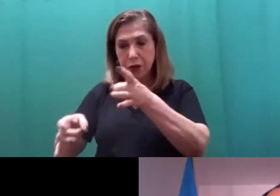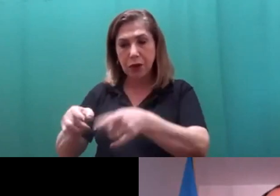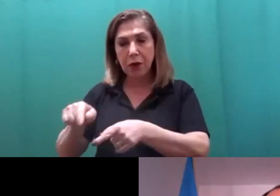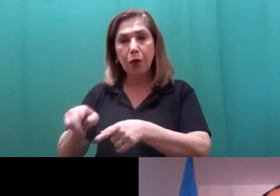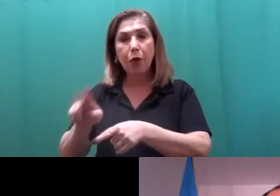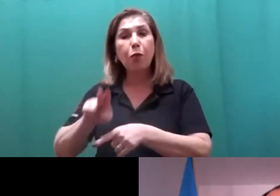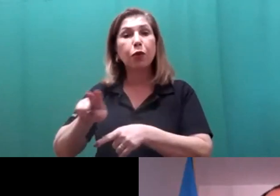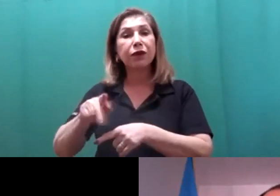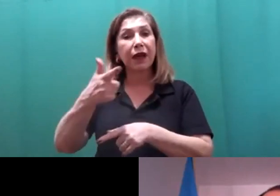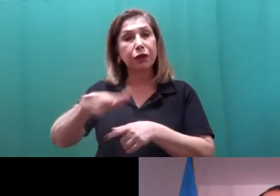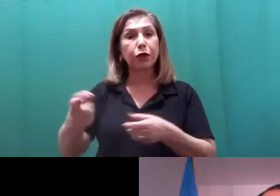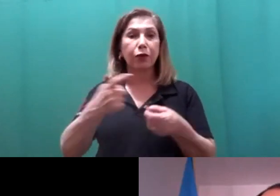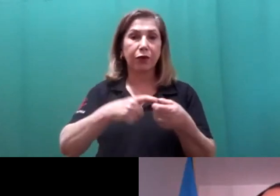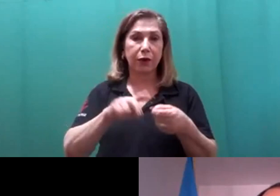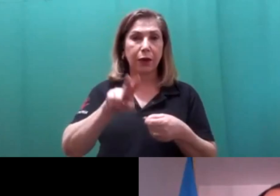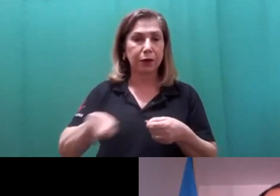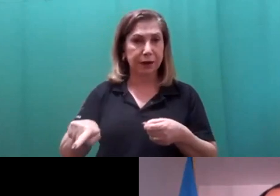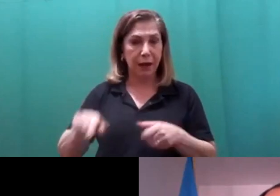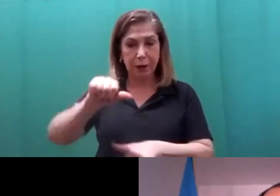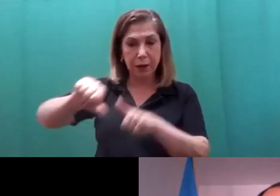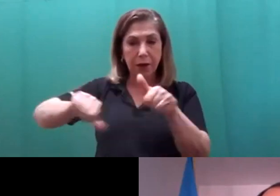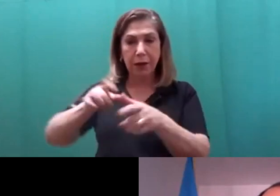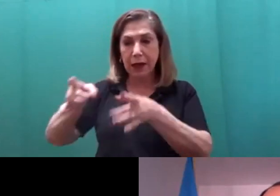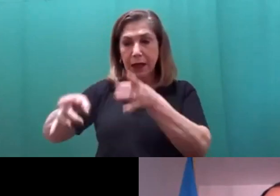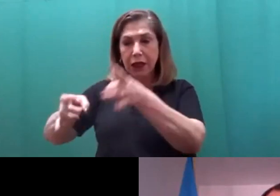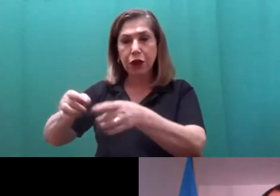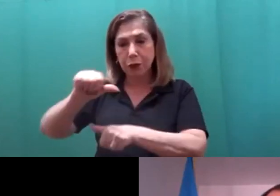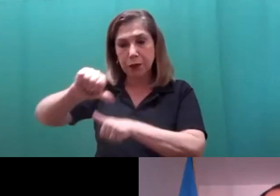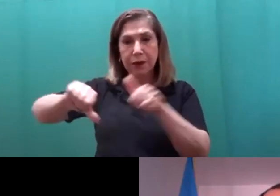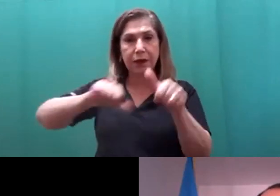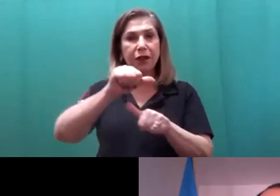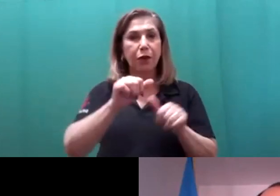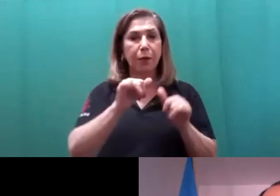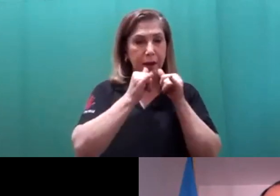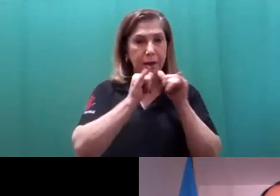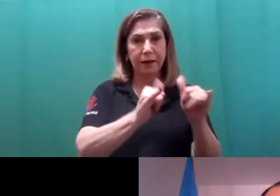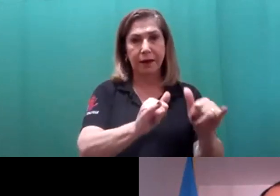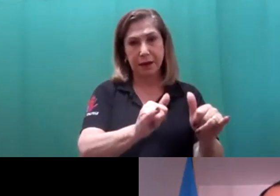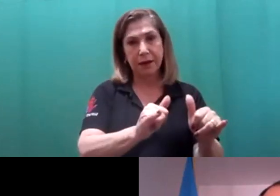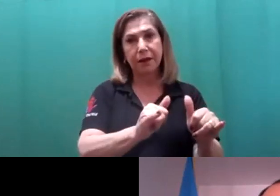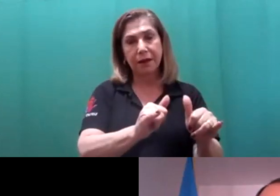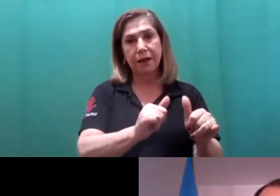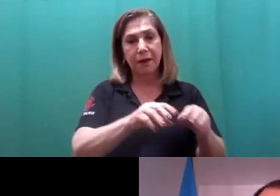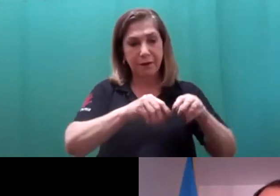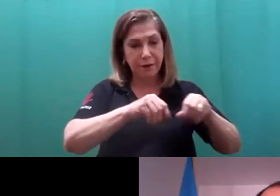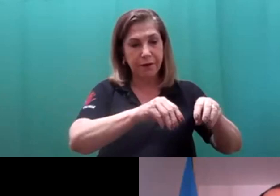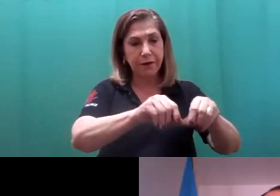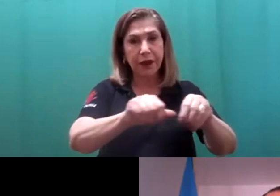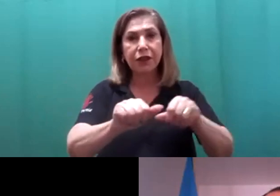sim? Ou transformar o lixo em energia, em